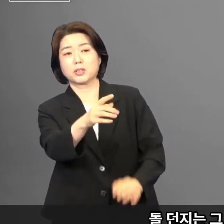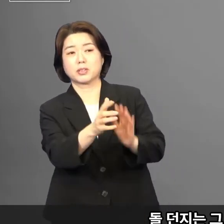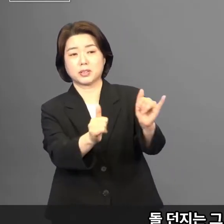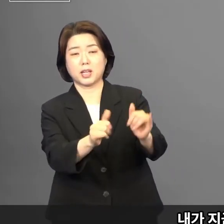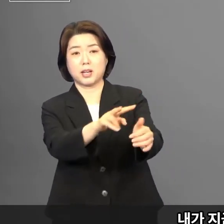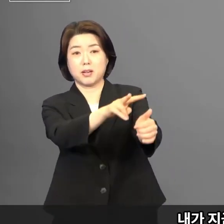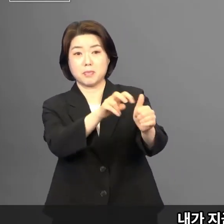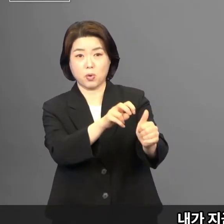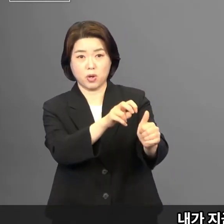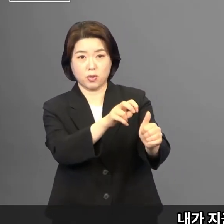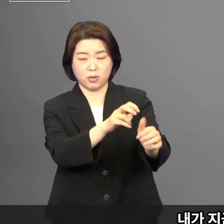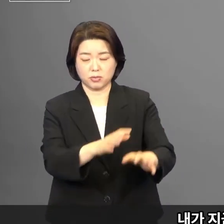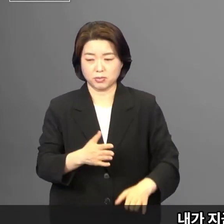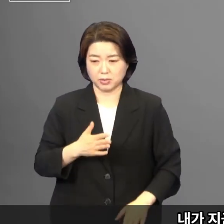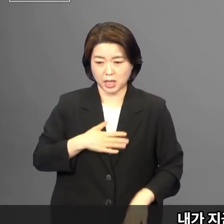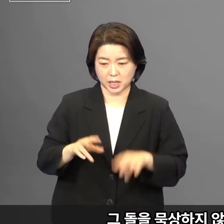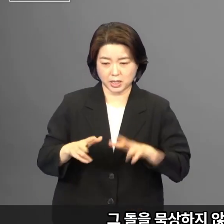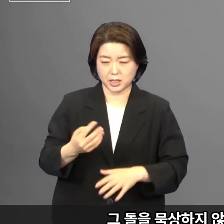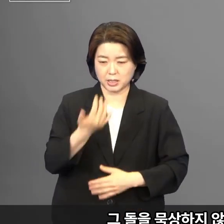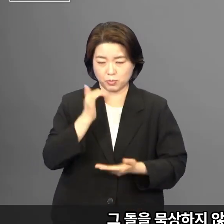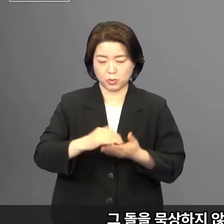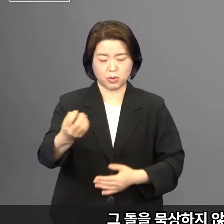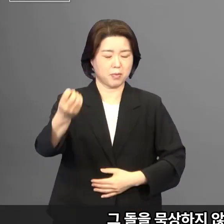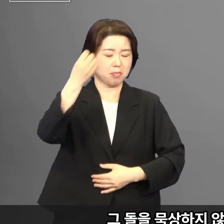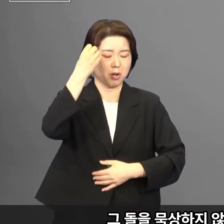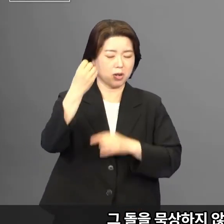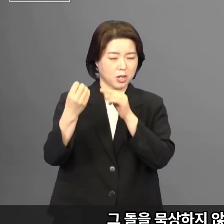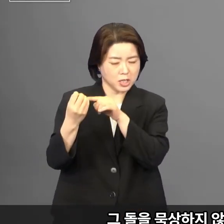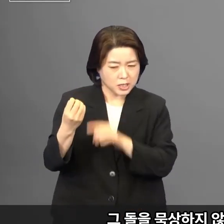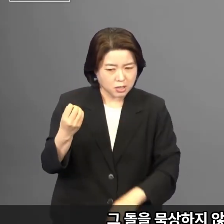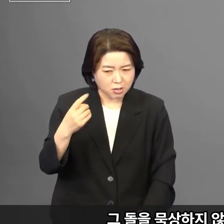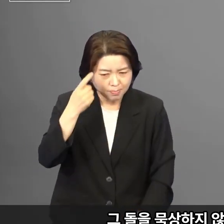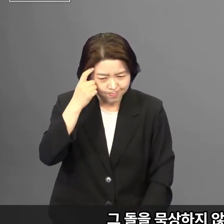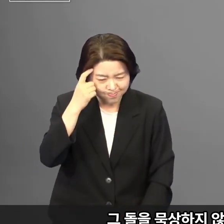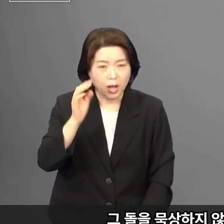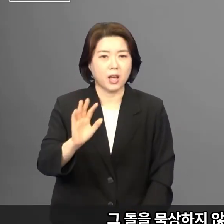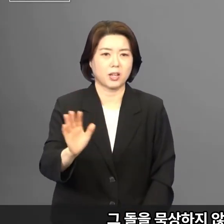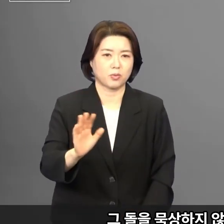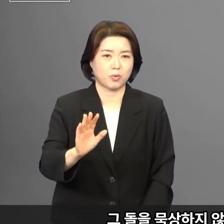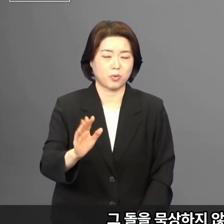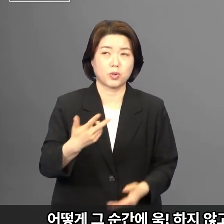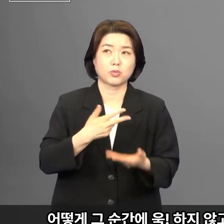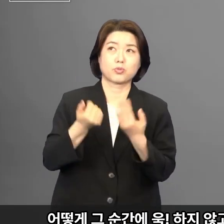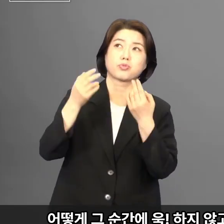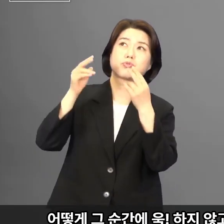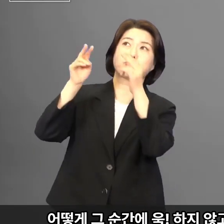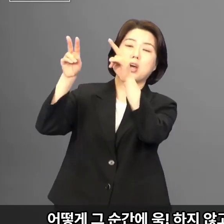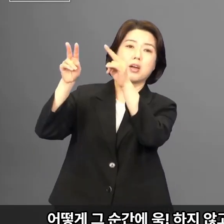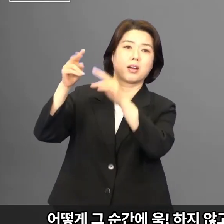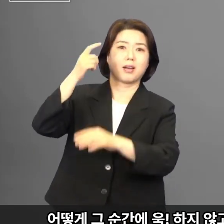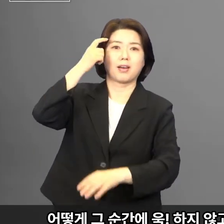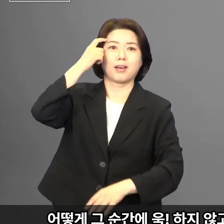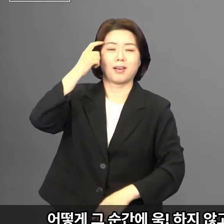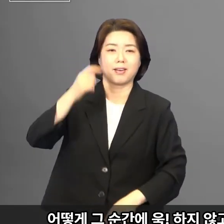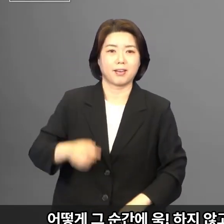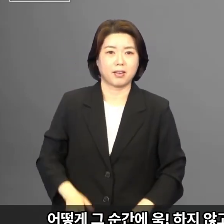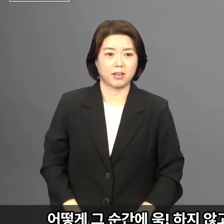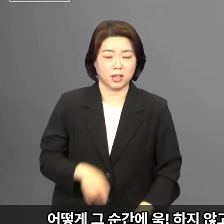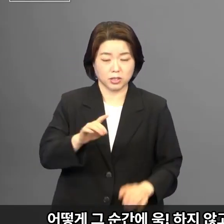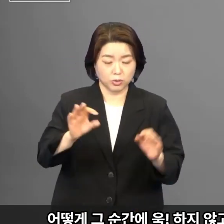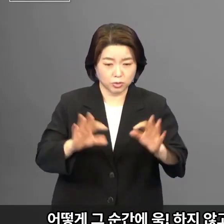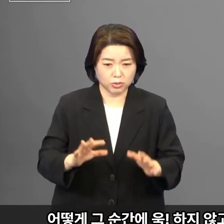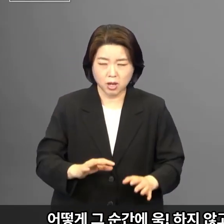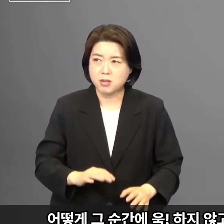미워하거나 내가 지금 돌에 맞아서 그 돌을 묵상하지 않고 주님을 바라보았습니다. 어떻게 그 순간에